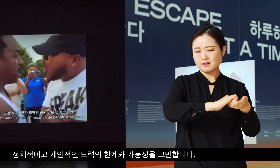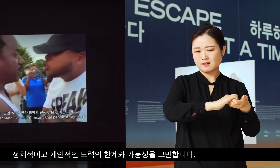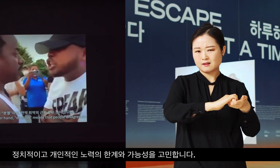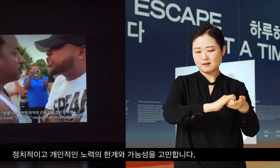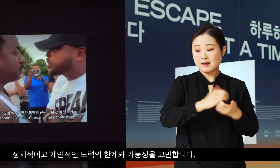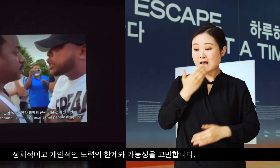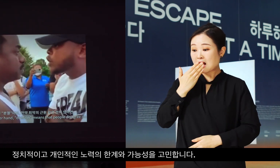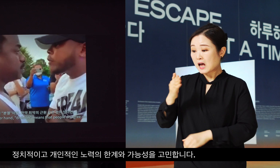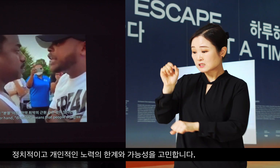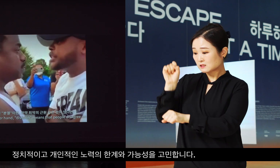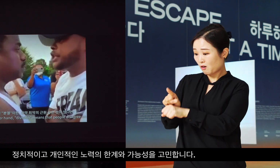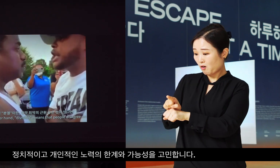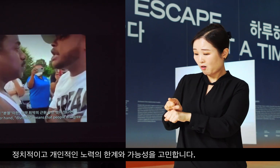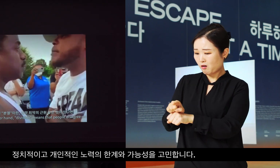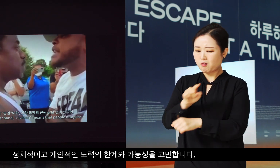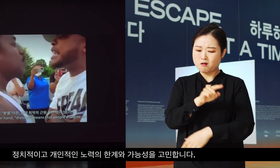가능성을 고민합니다.